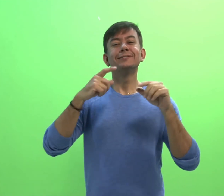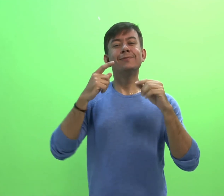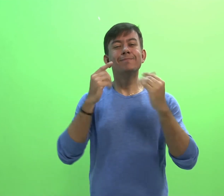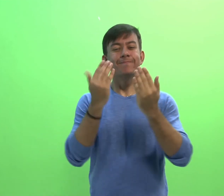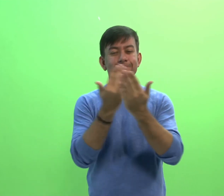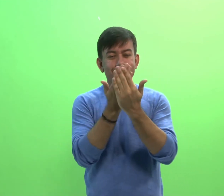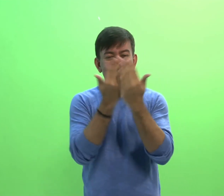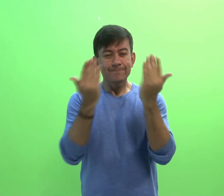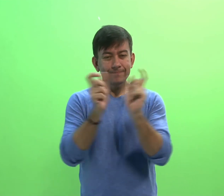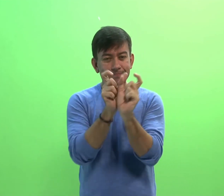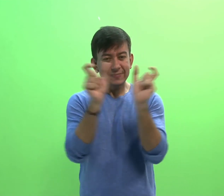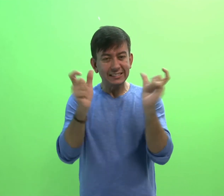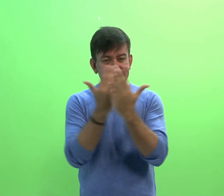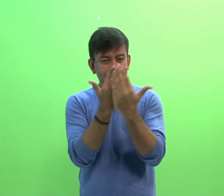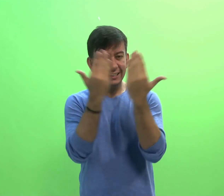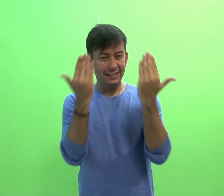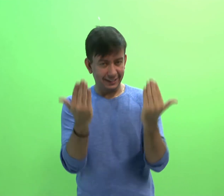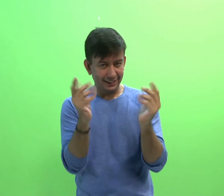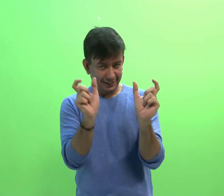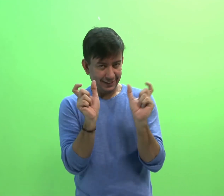Então, outros exemplos de pares mínimos